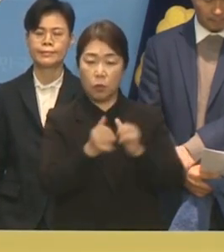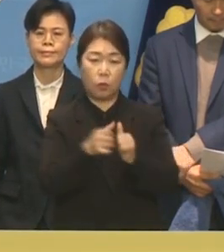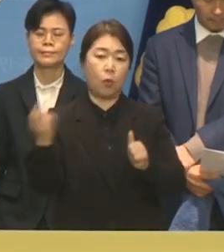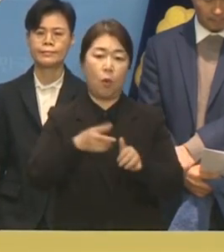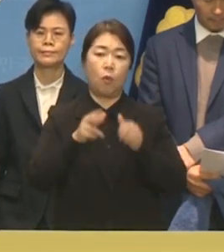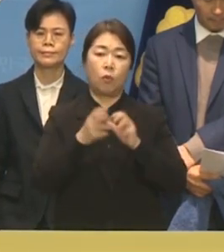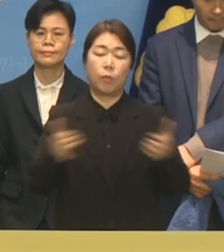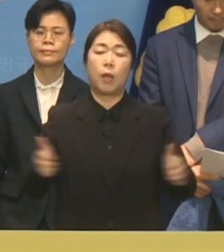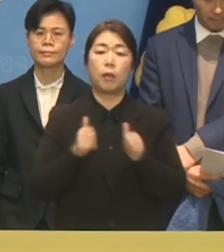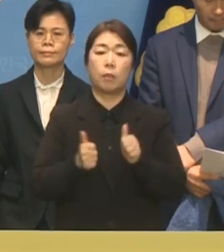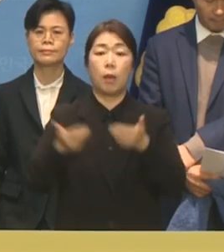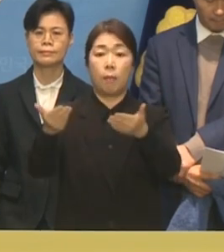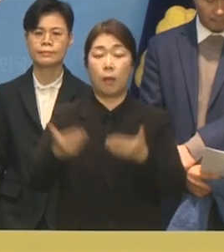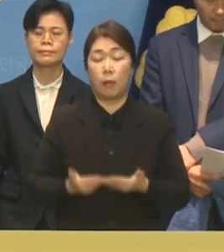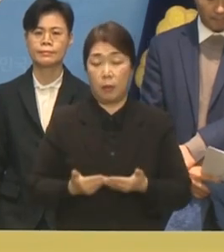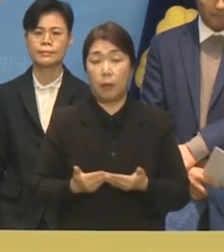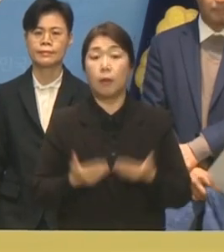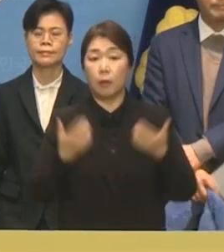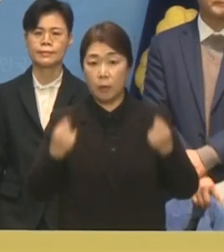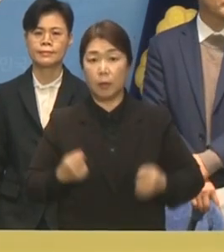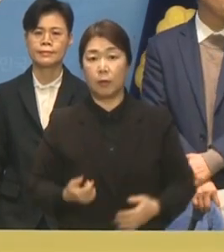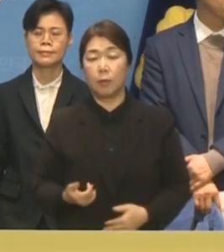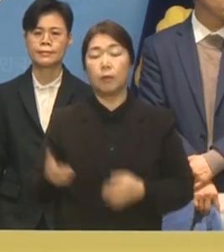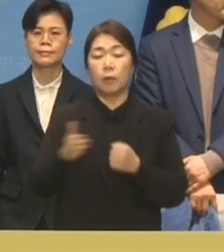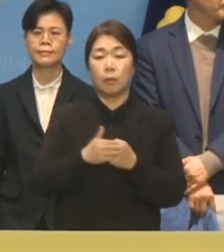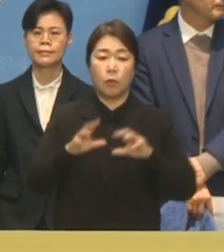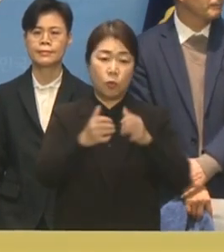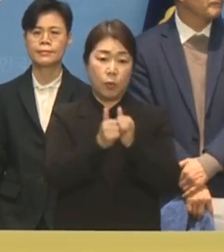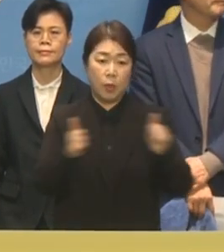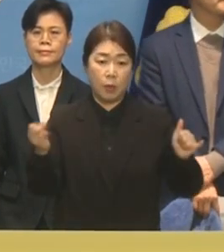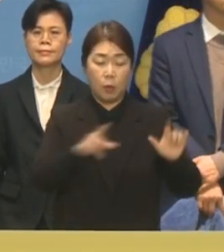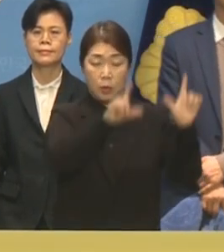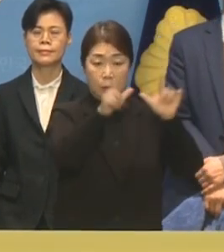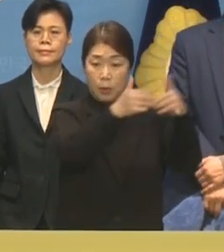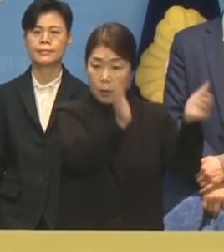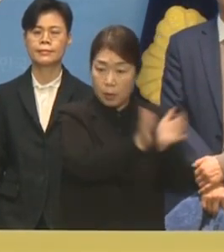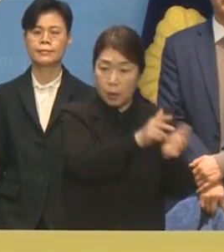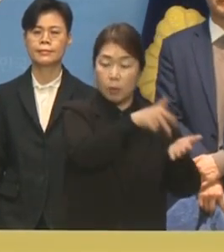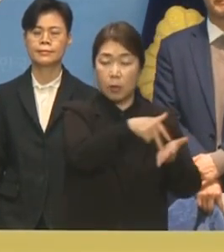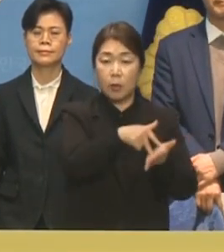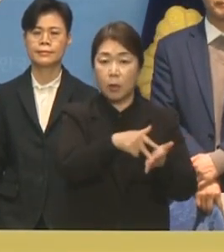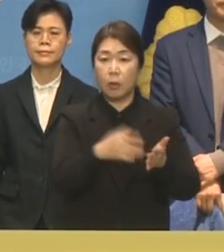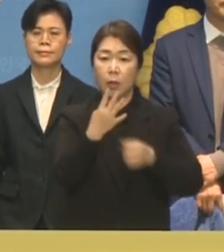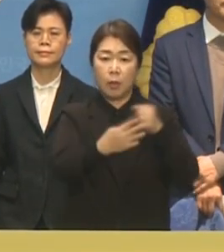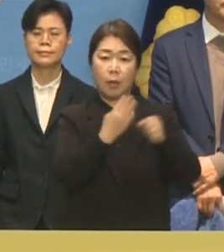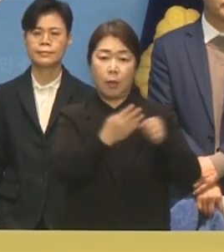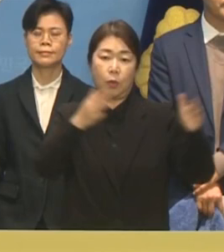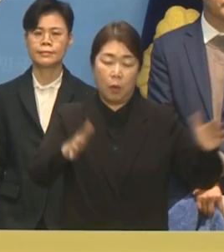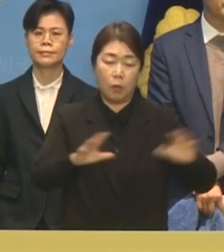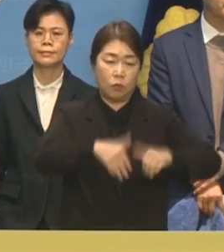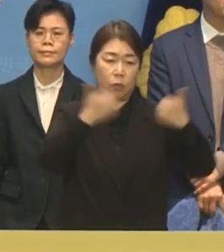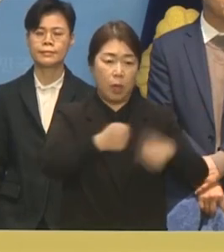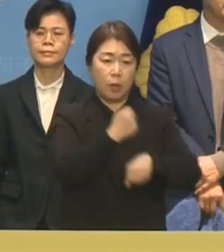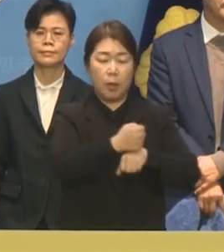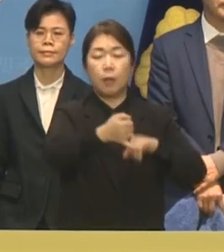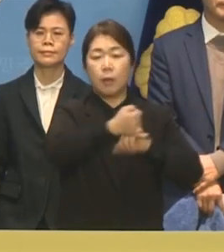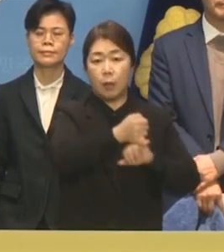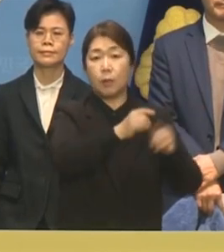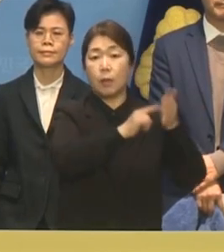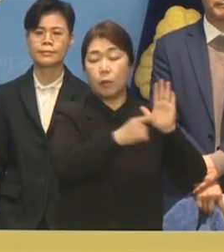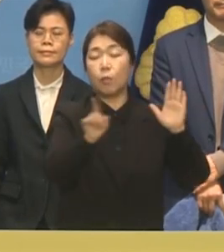받는 민주주의의 축제와 같습니다. 따라서 우리 국민과 시민사회단체는 지난 4년간 국회가 무엇을